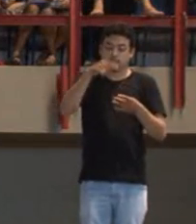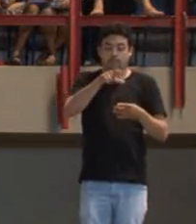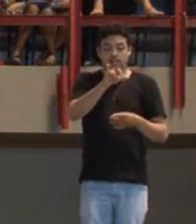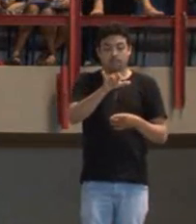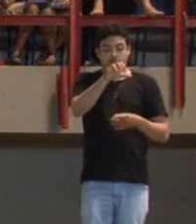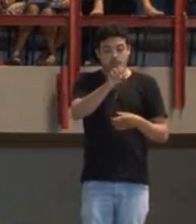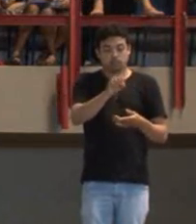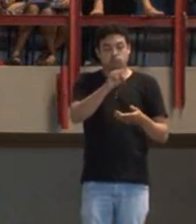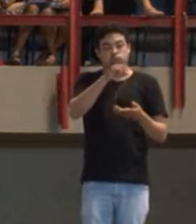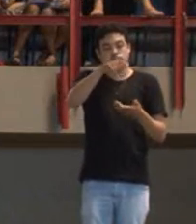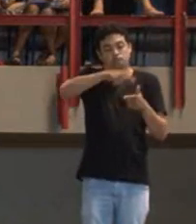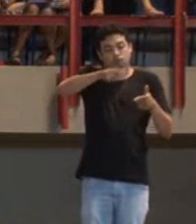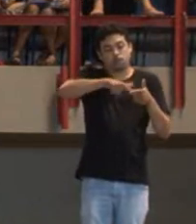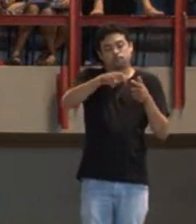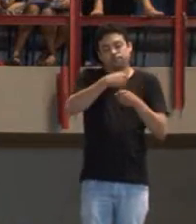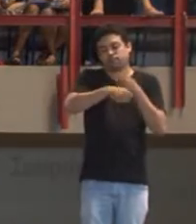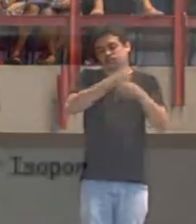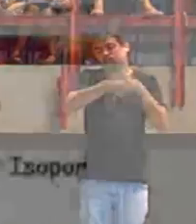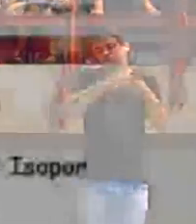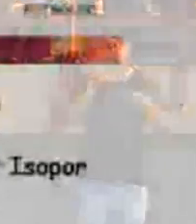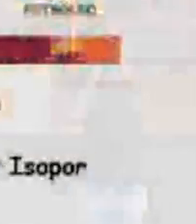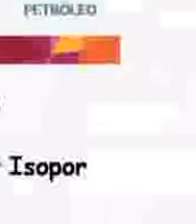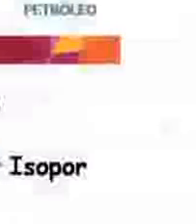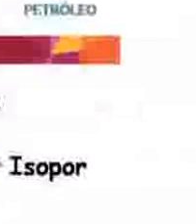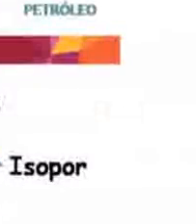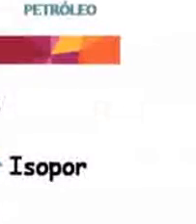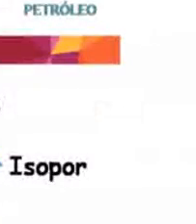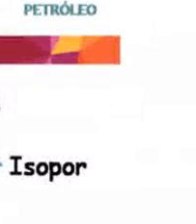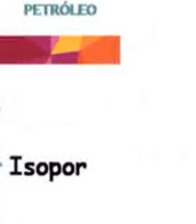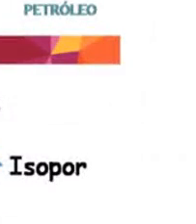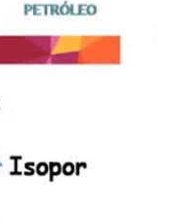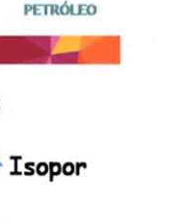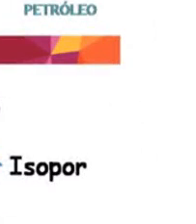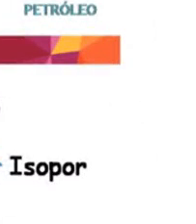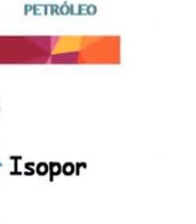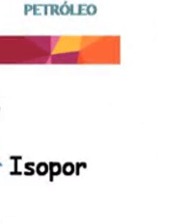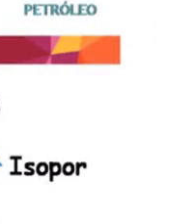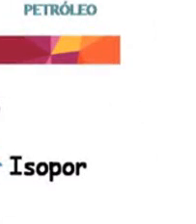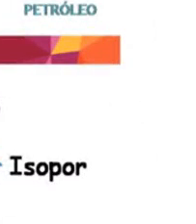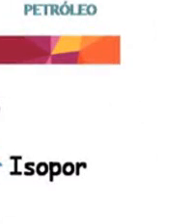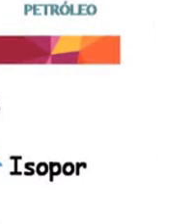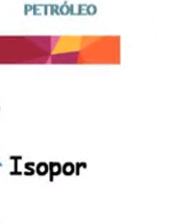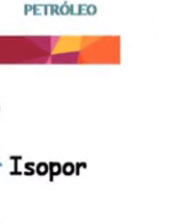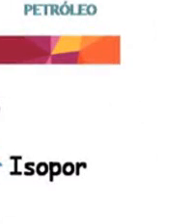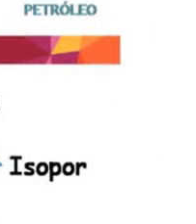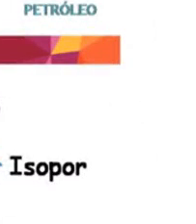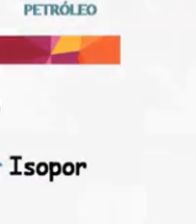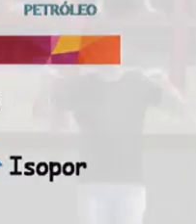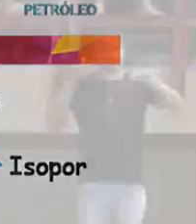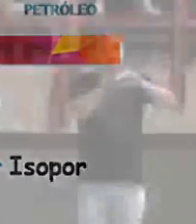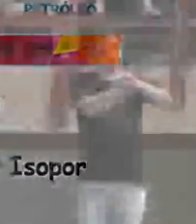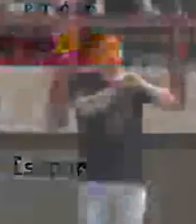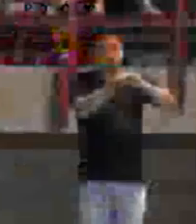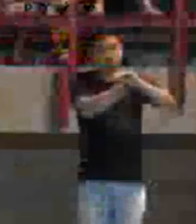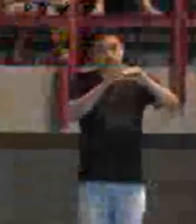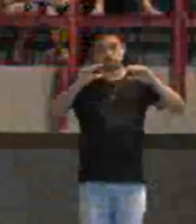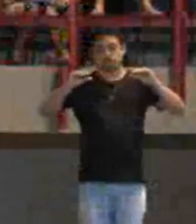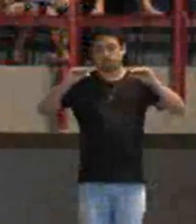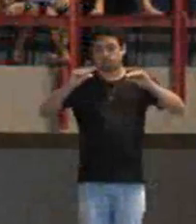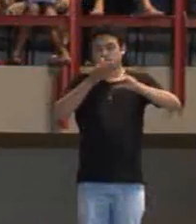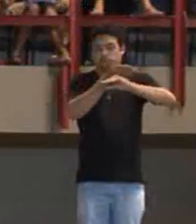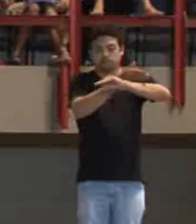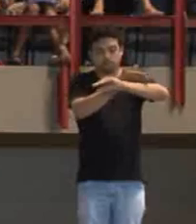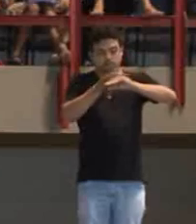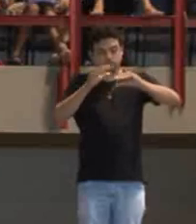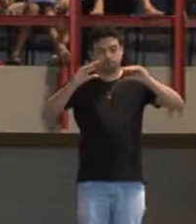lixo problemático, tá? O que é que a gente obtém mais na indústria petroquímica? Isopor. Isopor também é obtido a